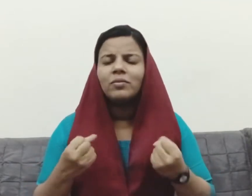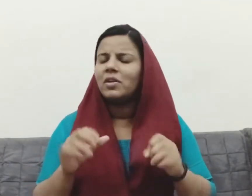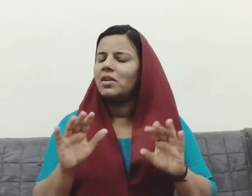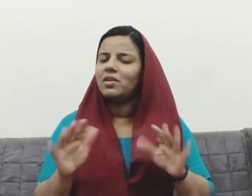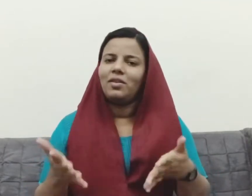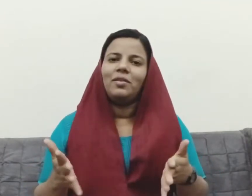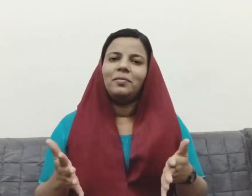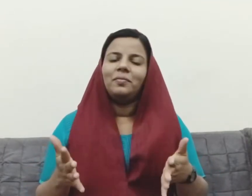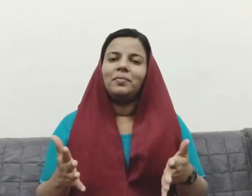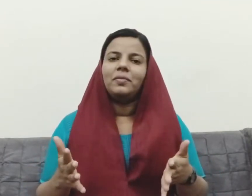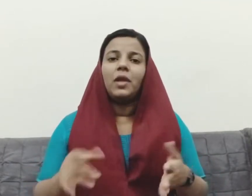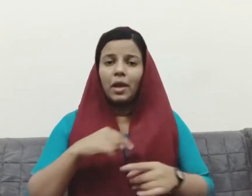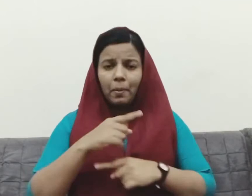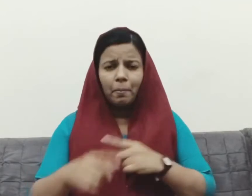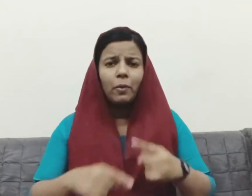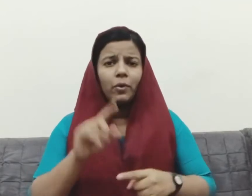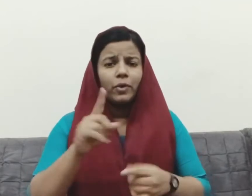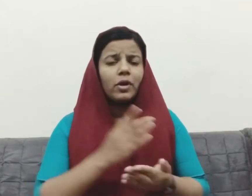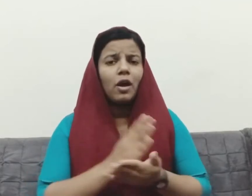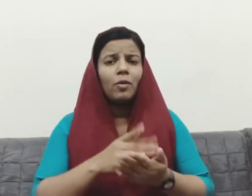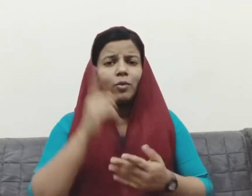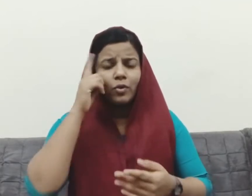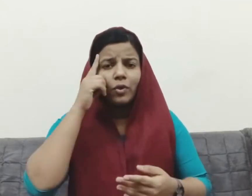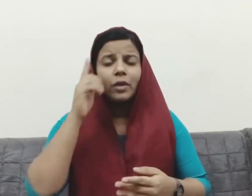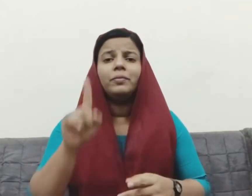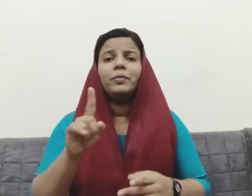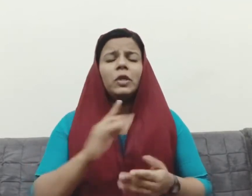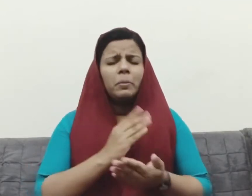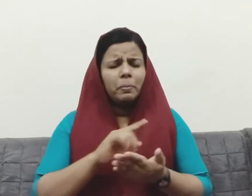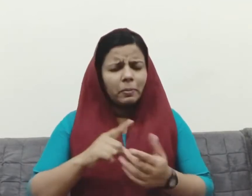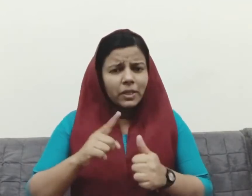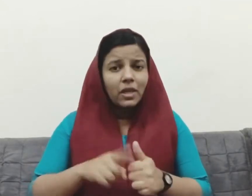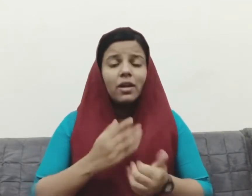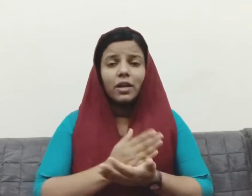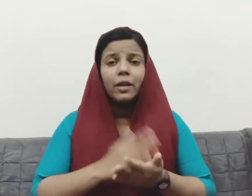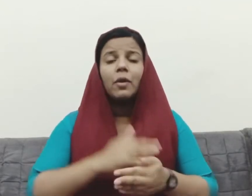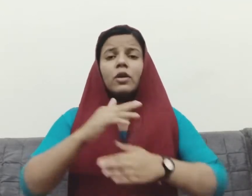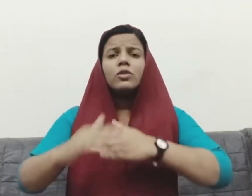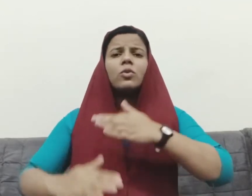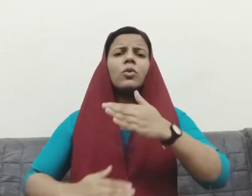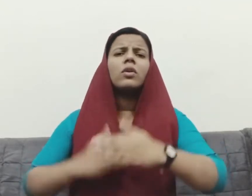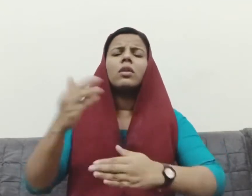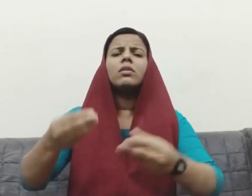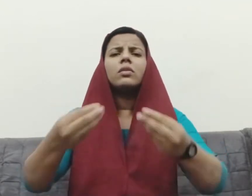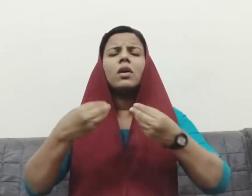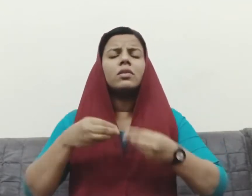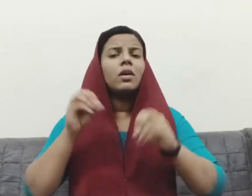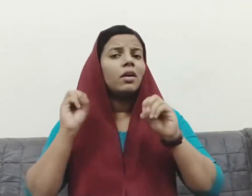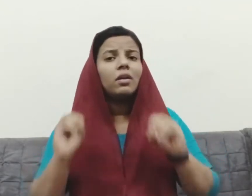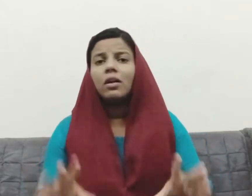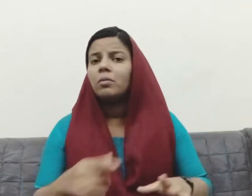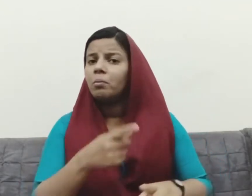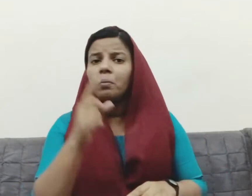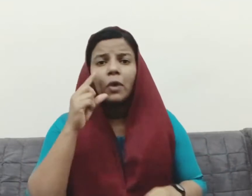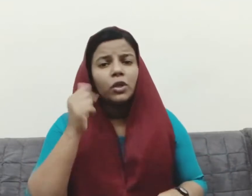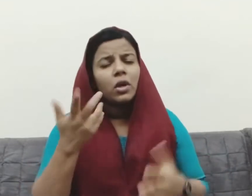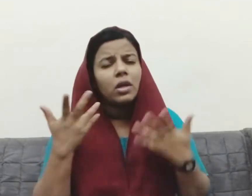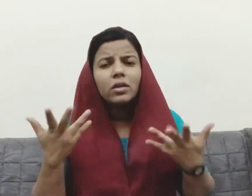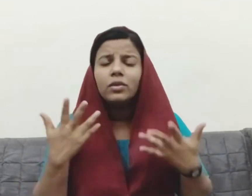ലഭിപ്പാൻ കഴിയുകയില്ല. അതെപ്പോഴും നമ്മൾ ഓർത്തോണം കേട്ടോ, വളരെ വാസ്തവകരമായ കാര്യം. സ്വർഗത്തിൽ നിന്ന് കൊടുത്തിട്ടല്ലാതെ